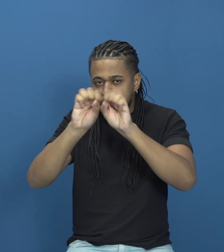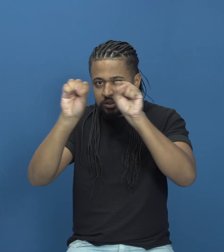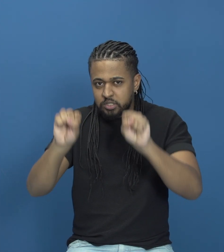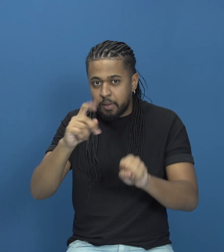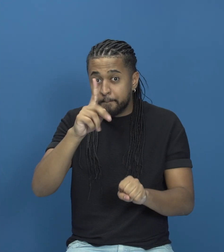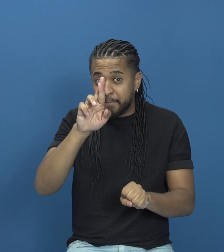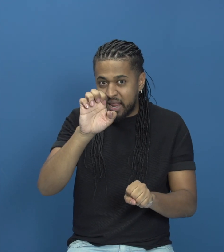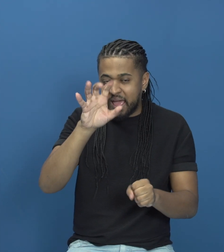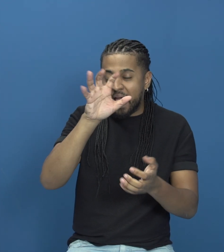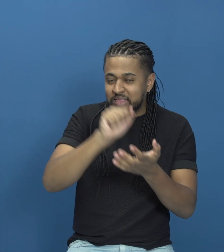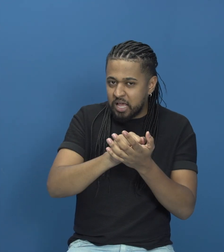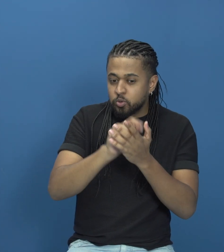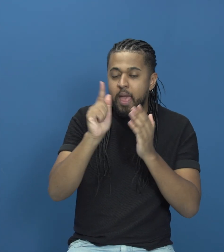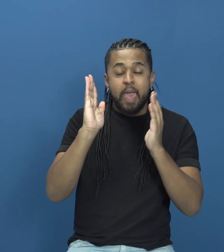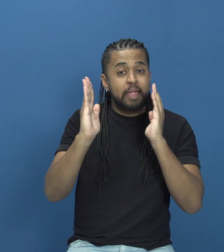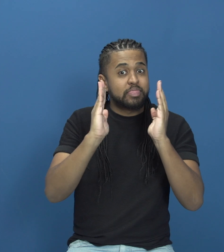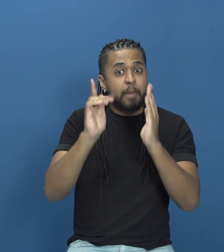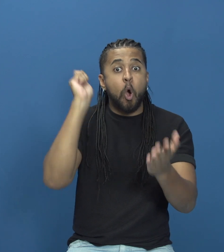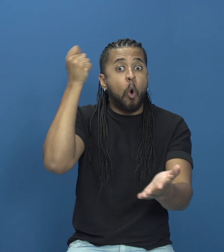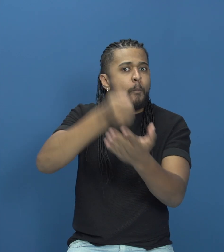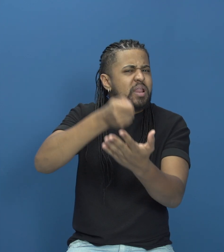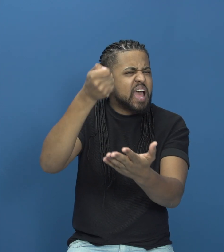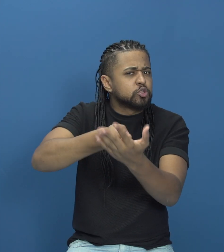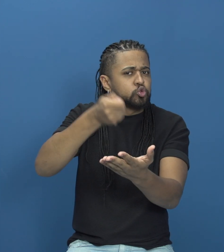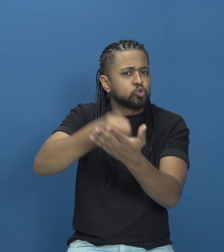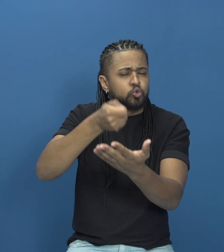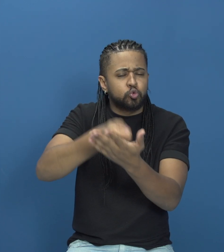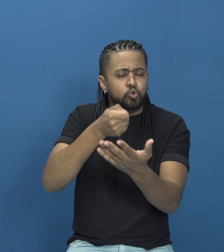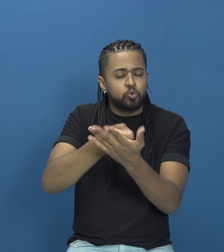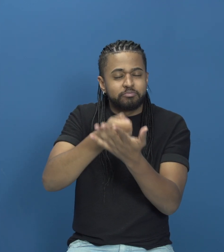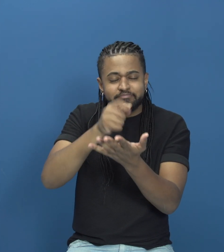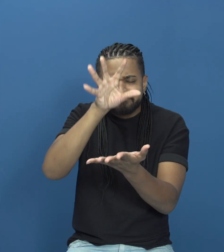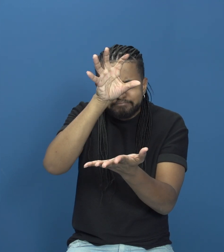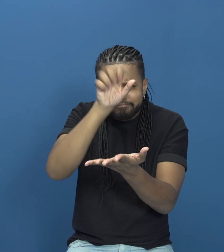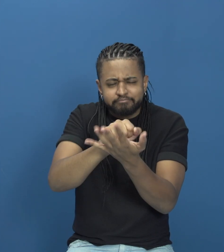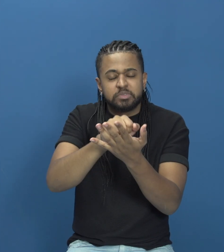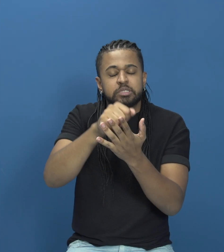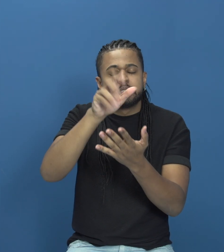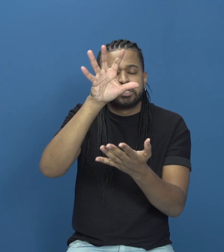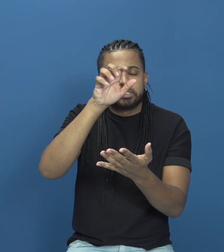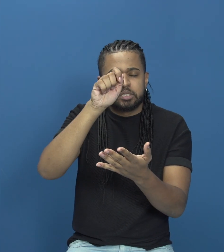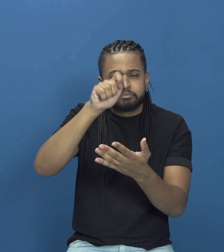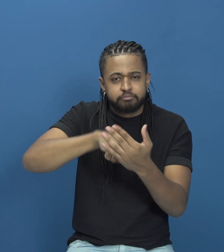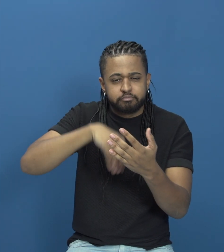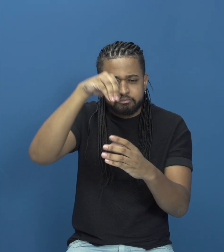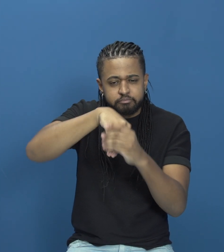online, o qual é etapa obrigatória para efetivação do registro acadêmico.